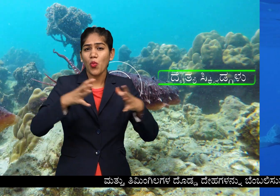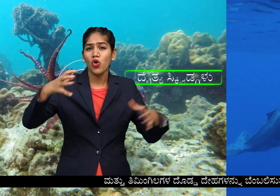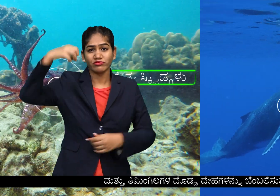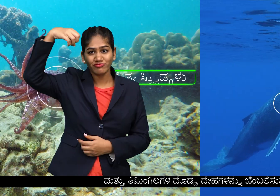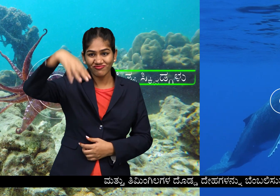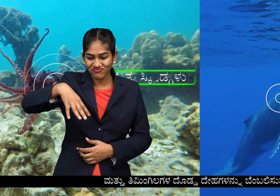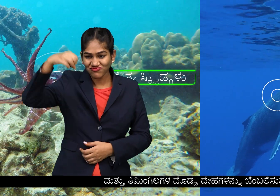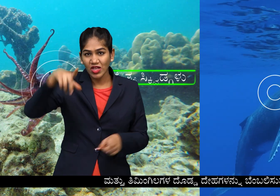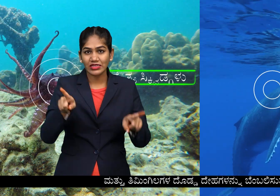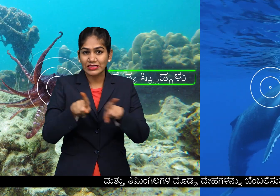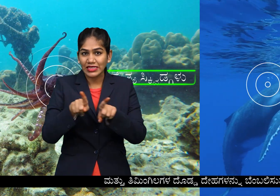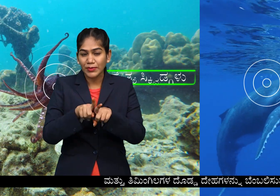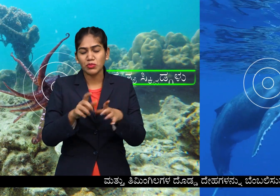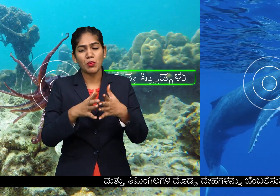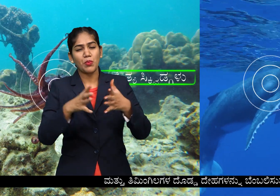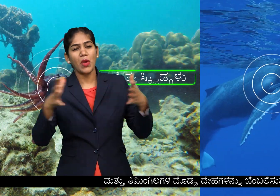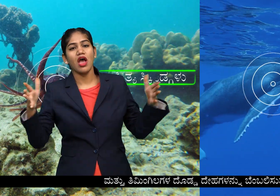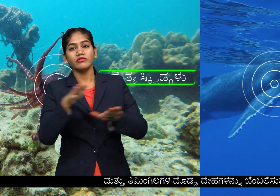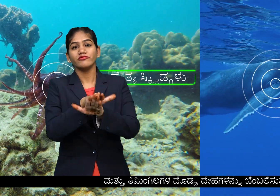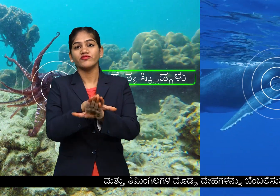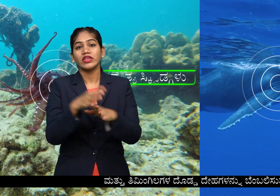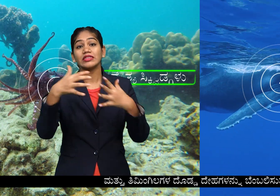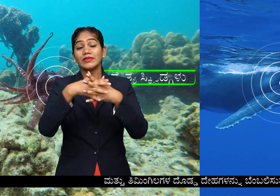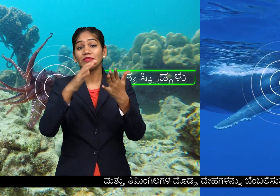ಮತ್ತು ತಿಮಿಂಗಿಲಗಳ ದೊಡ್ಡ ದೇಹಗಳನ್ನು ಬೆಂಬಲಿಸುತ್ತದೆ.